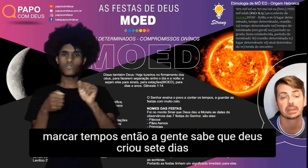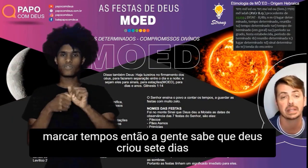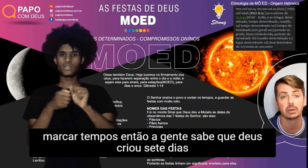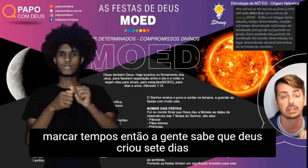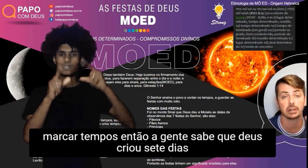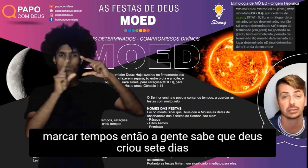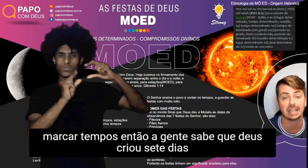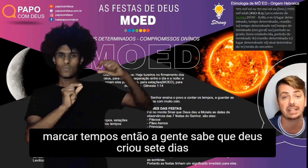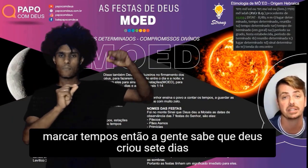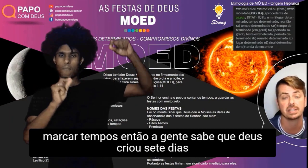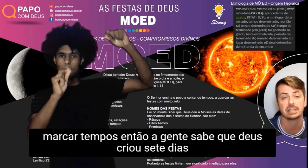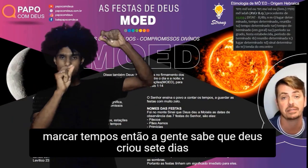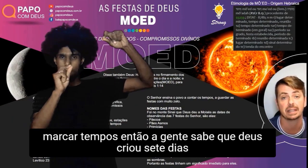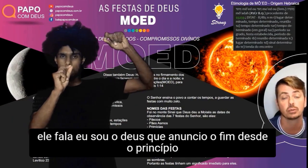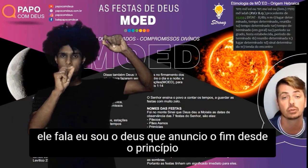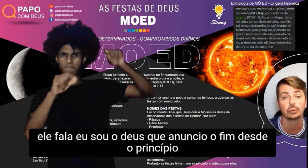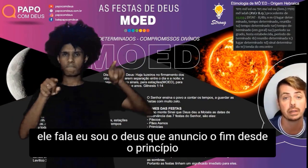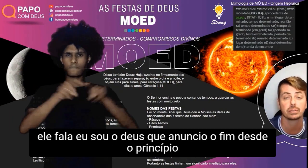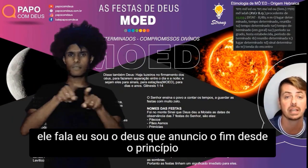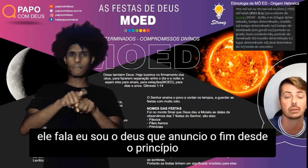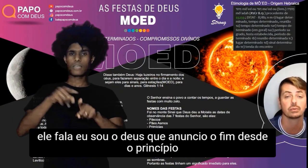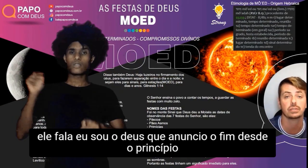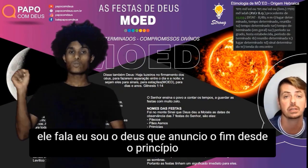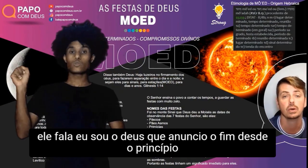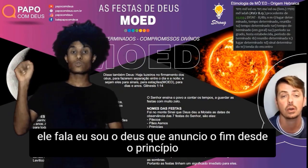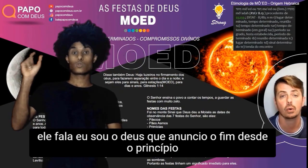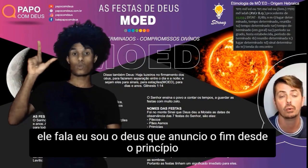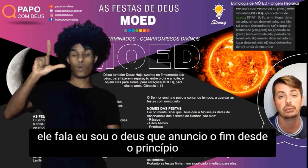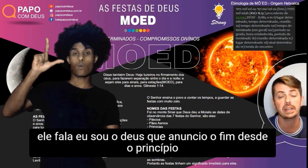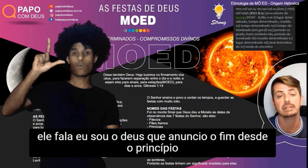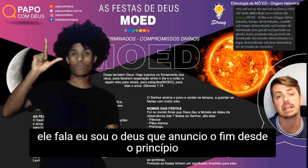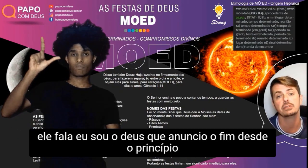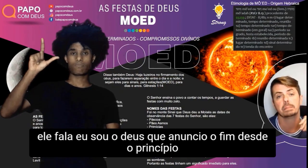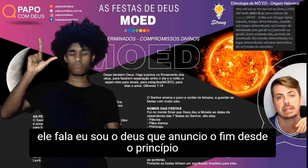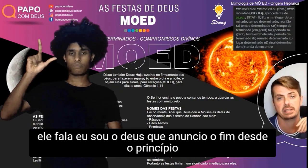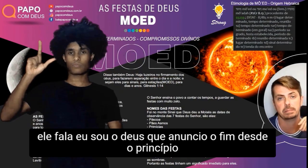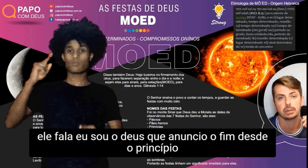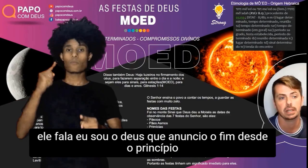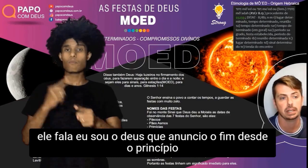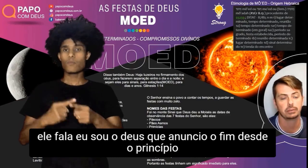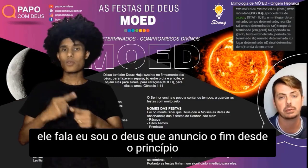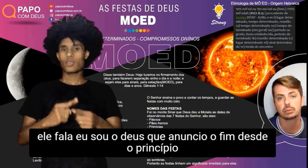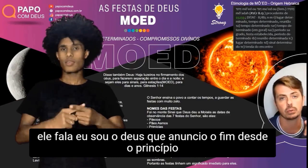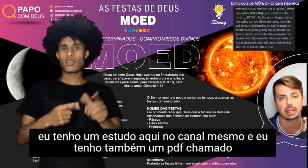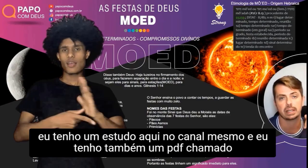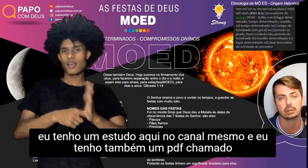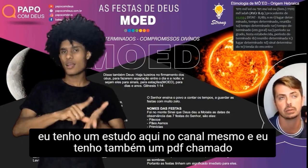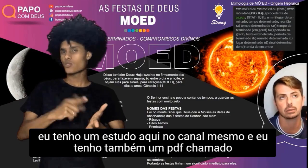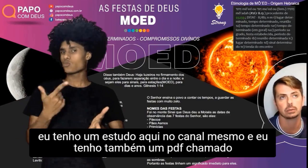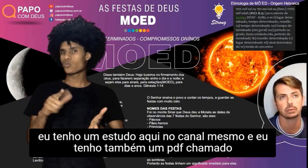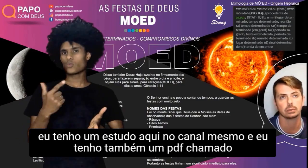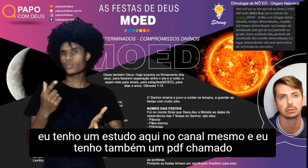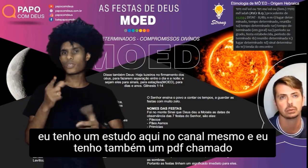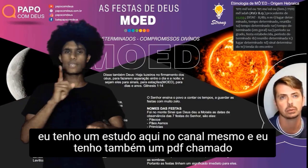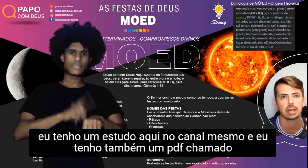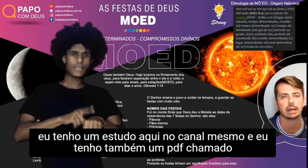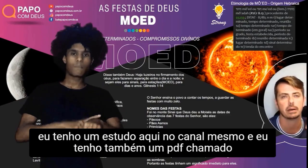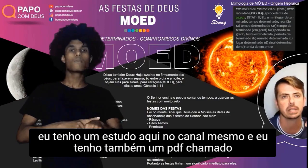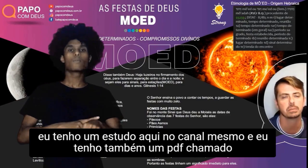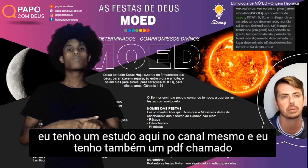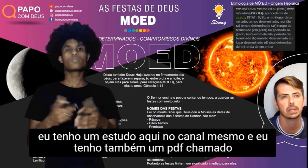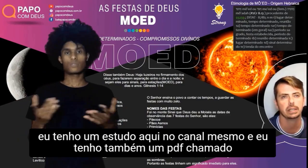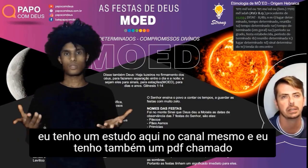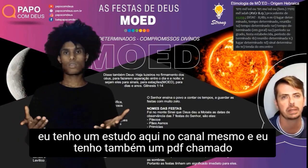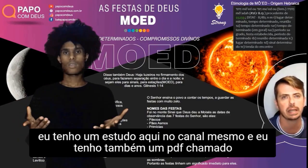que Deus criou 7 dias, ele fala, eu sou o Deus que anuncio o fim desde o princípio. Eu tenho um estudo aqui no